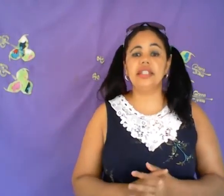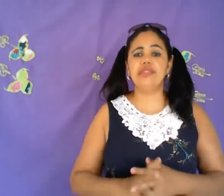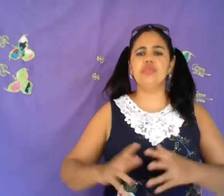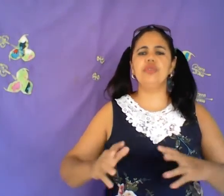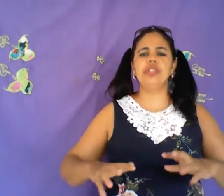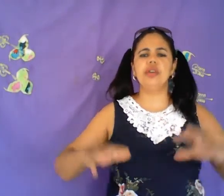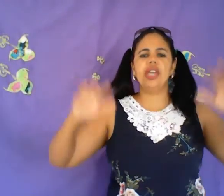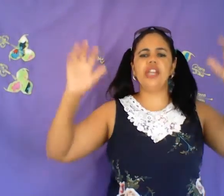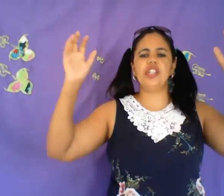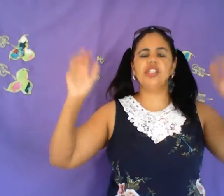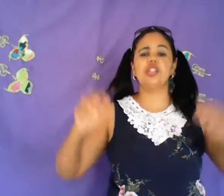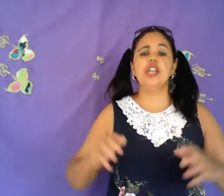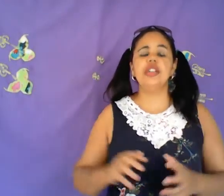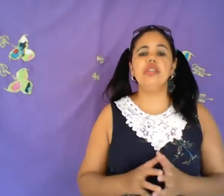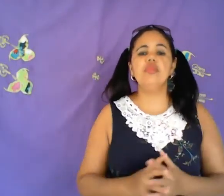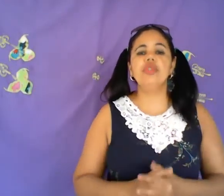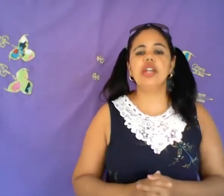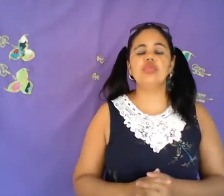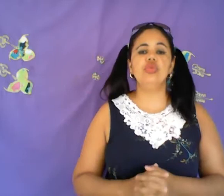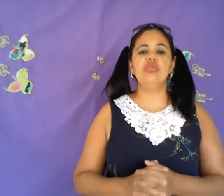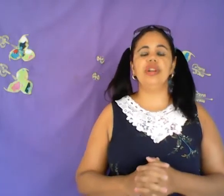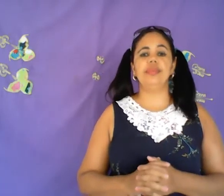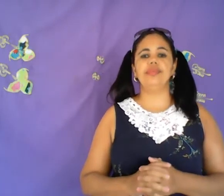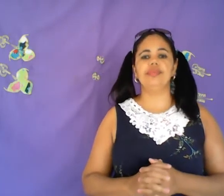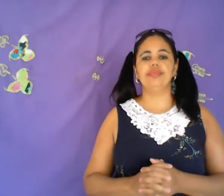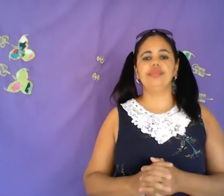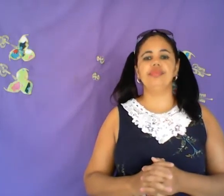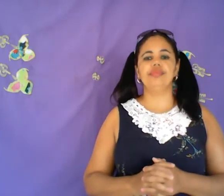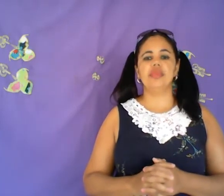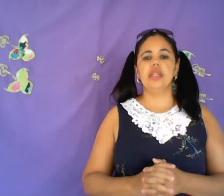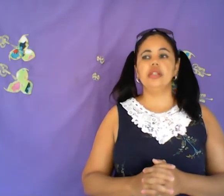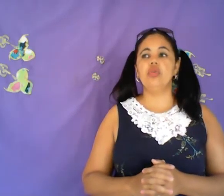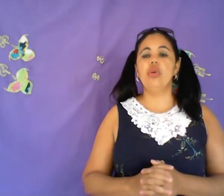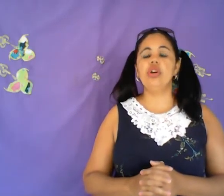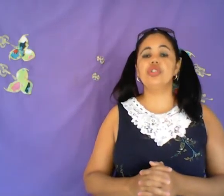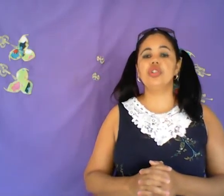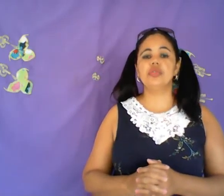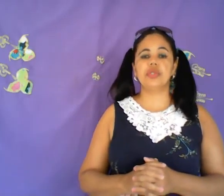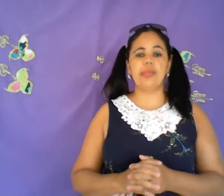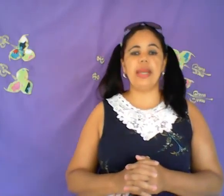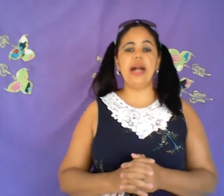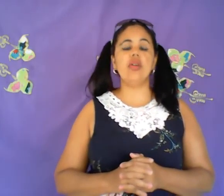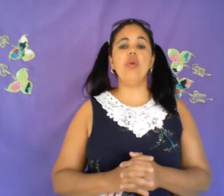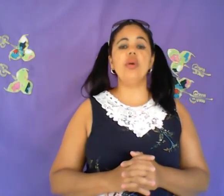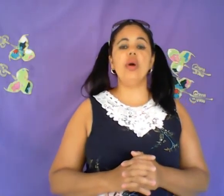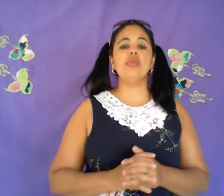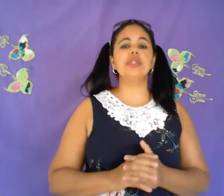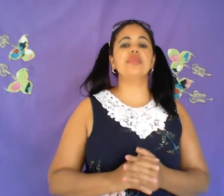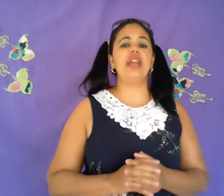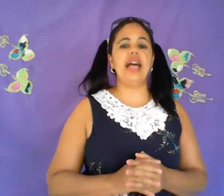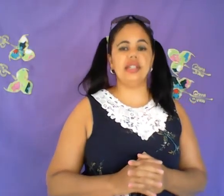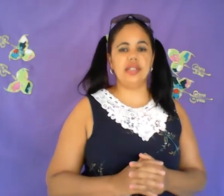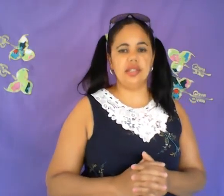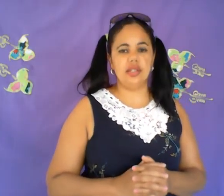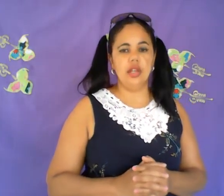muita o quê, gente? Teve muita chuva. Então, hoje nós vamos trabalhar com algumas frases. Pra